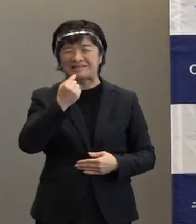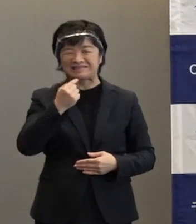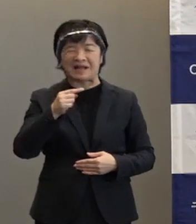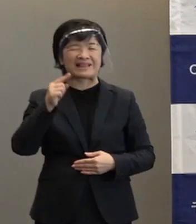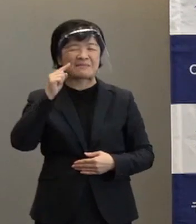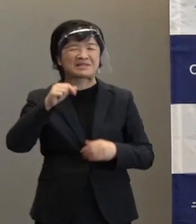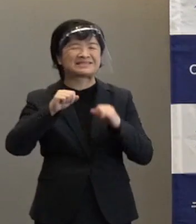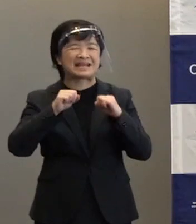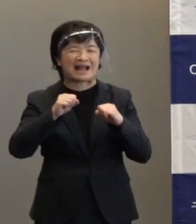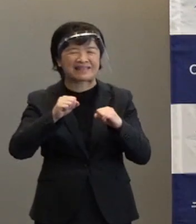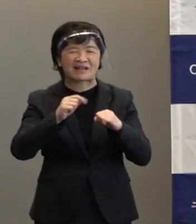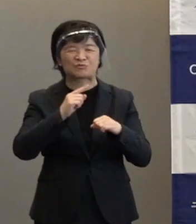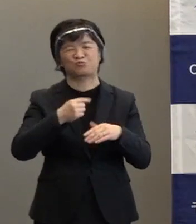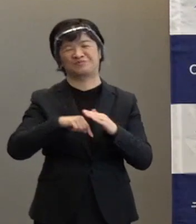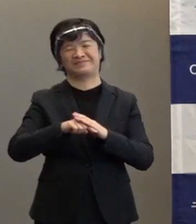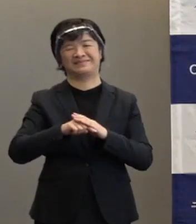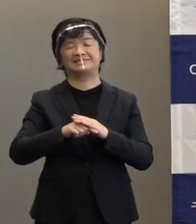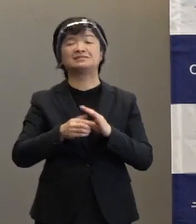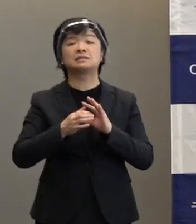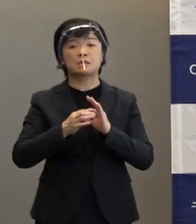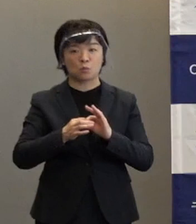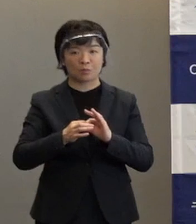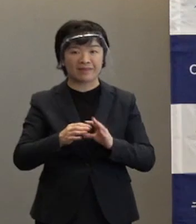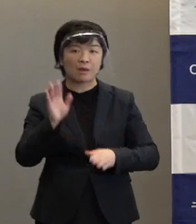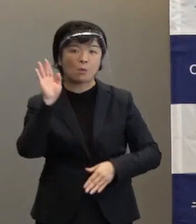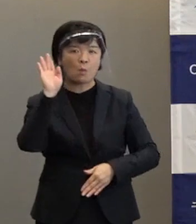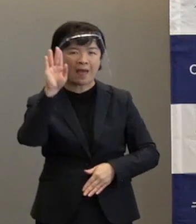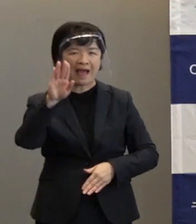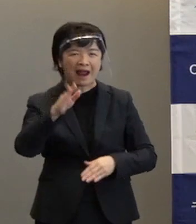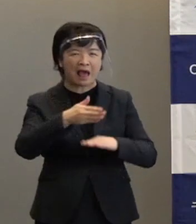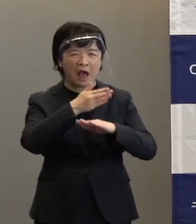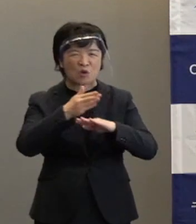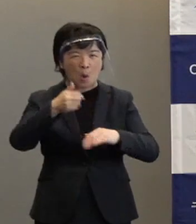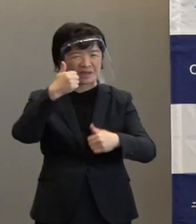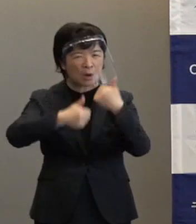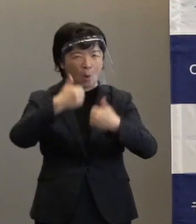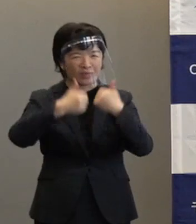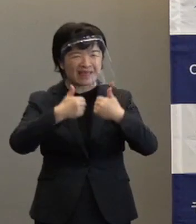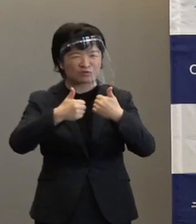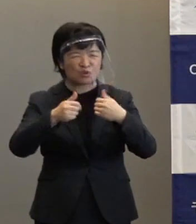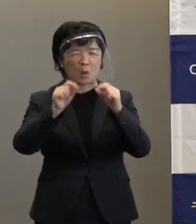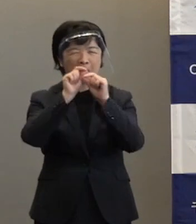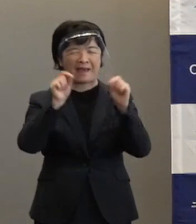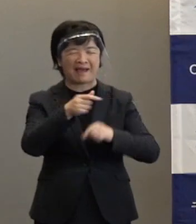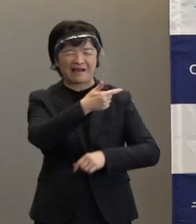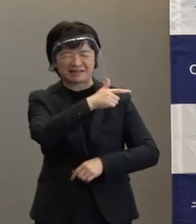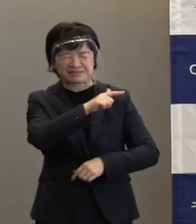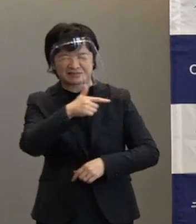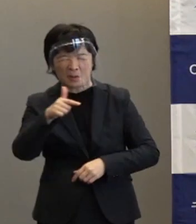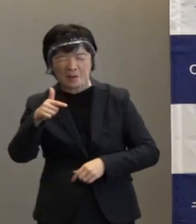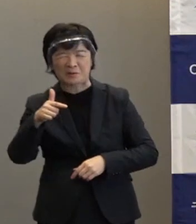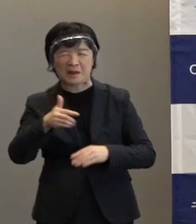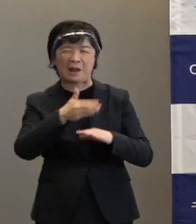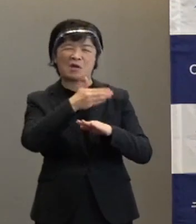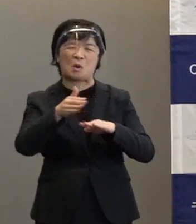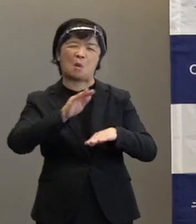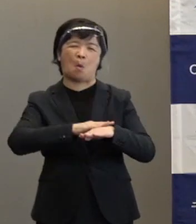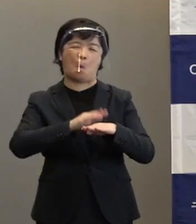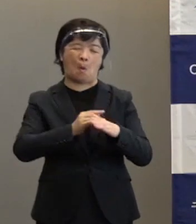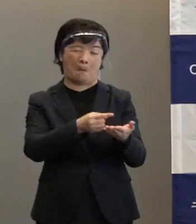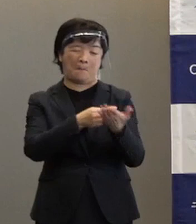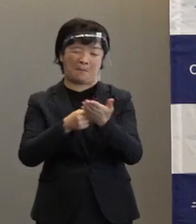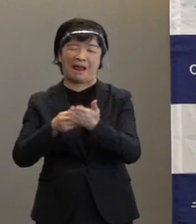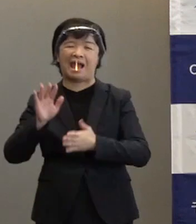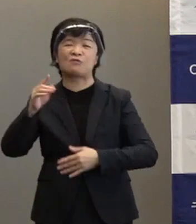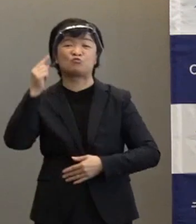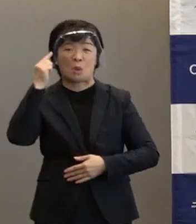しにやってみた形ですので、これから料理コンテストでさまざまなレシピが出てですね、全く多分違う味付け